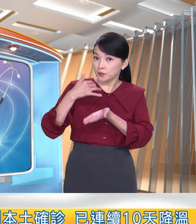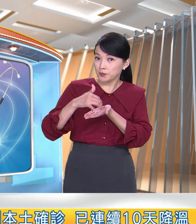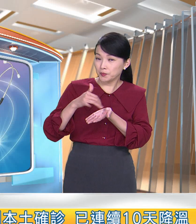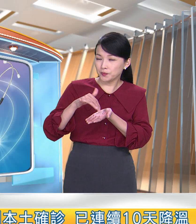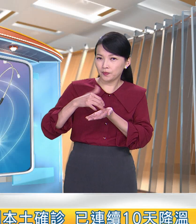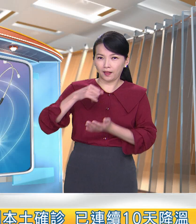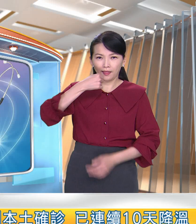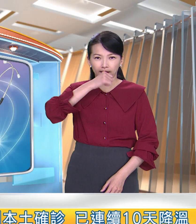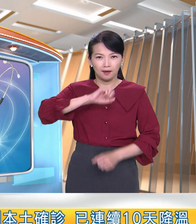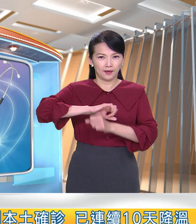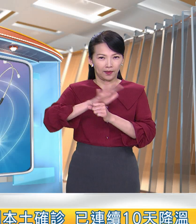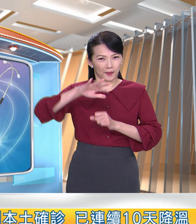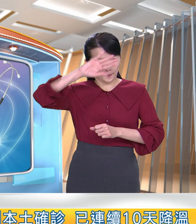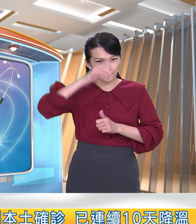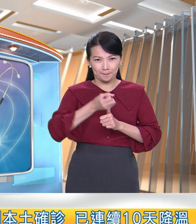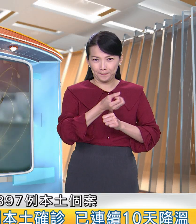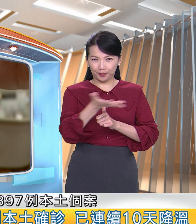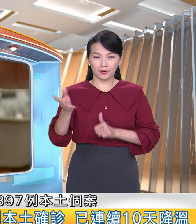国内的新冠疫情，昨天新增